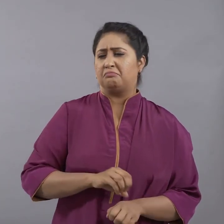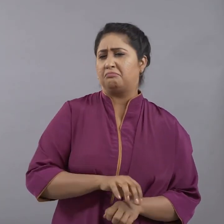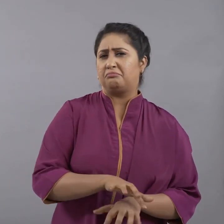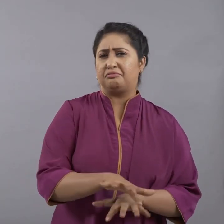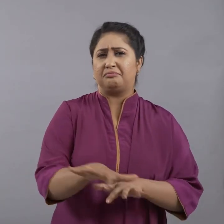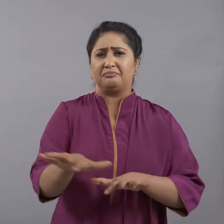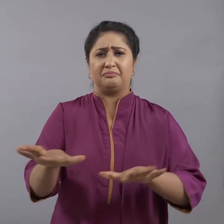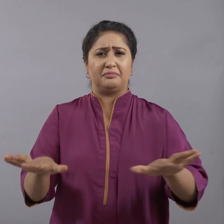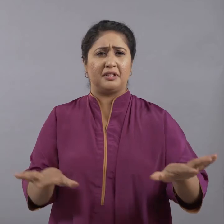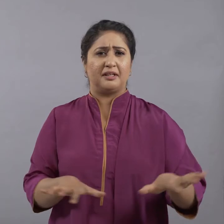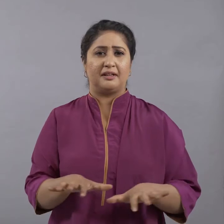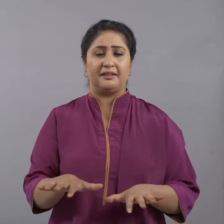बिखरा,